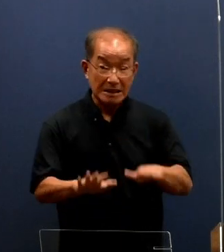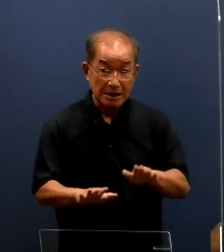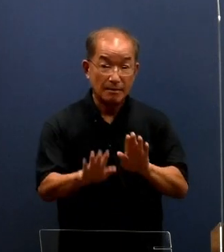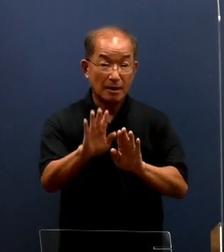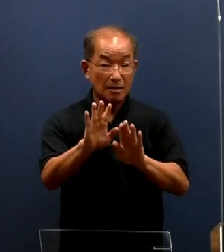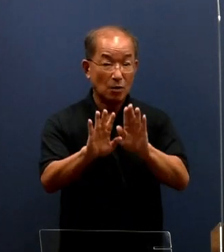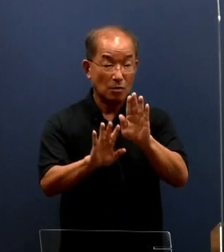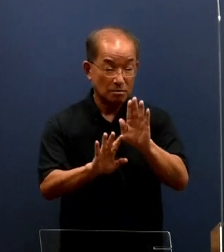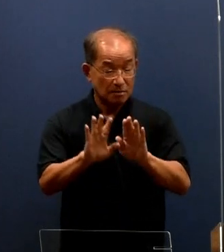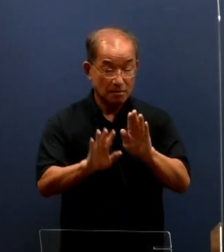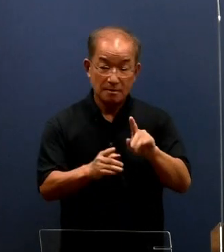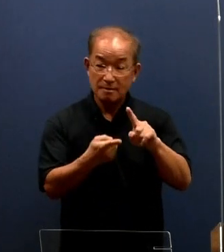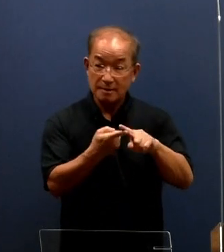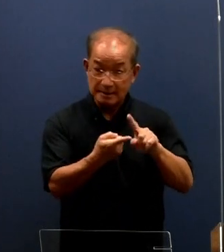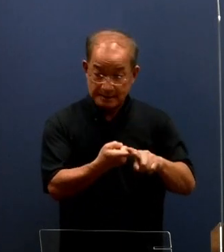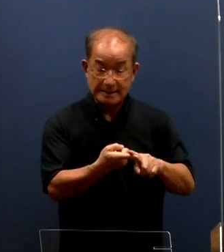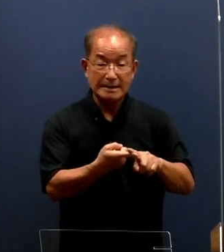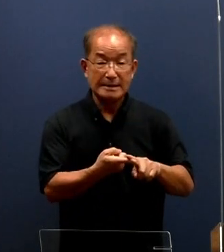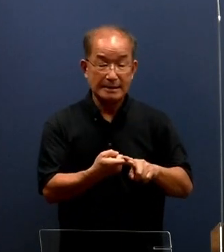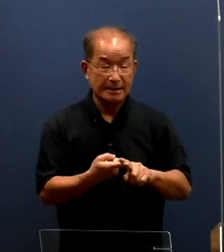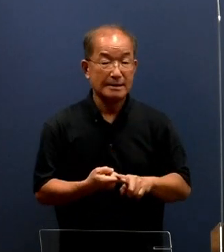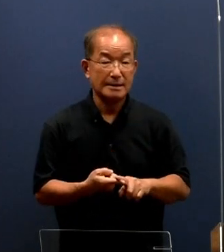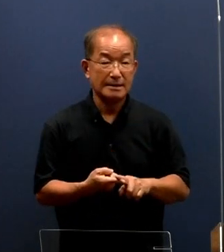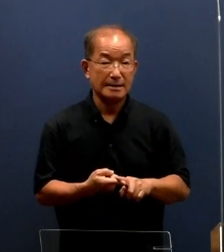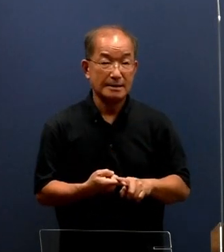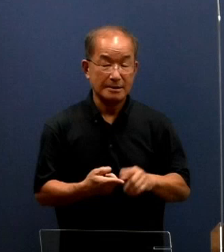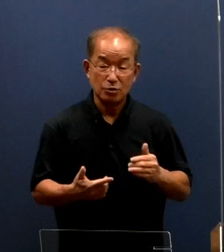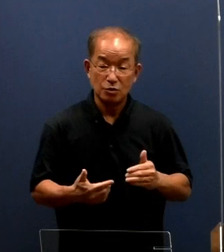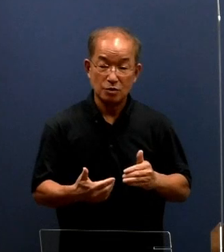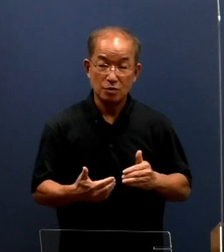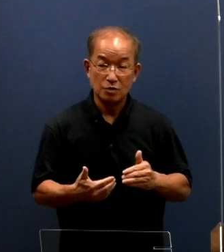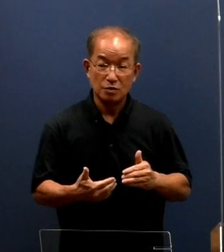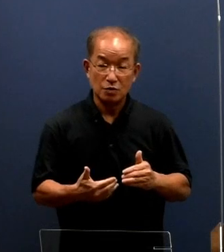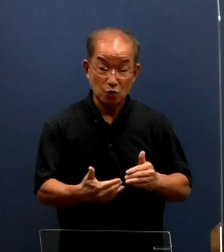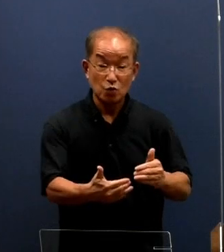れで進んでいけば、